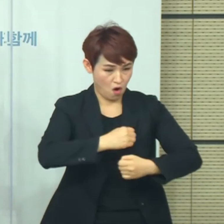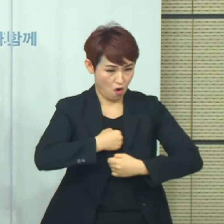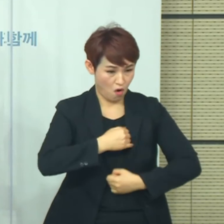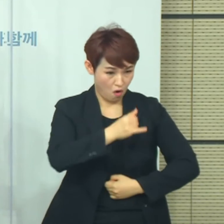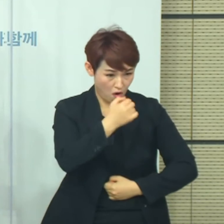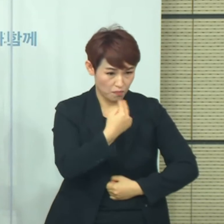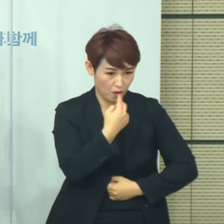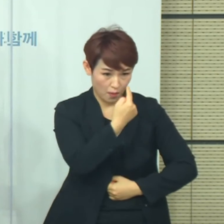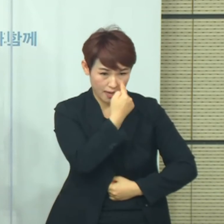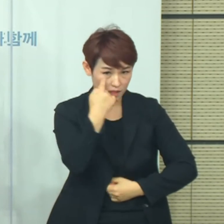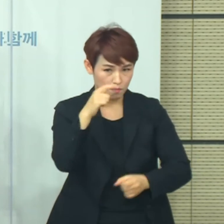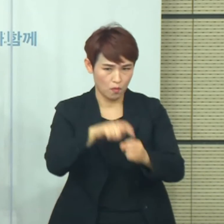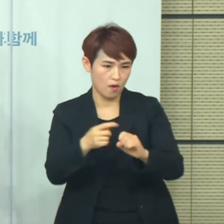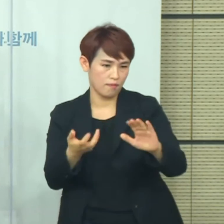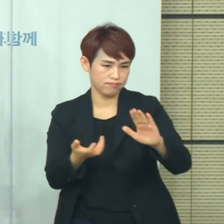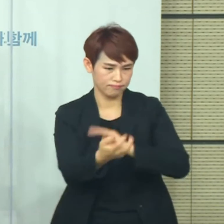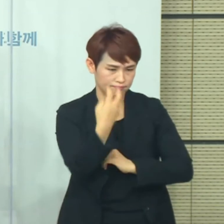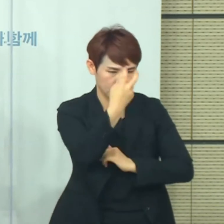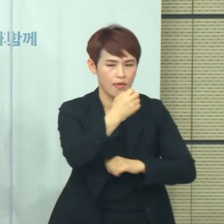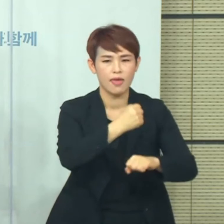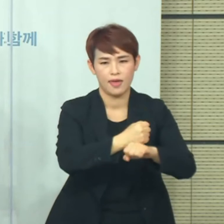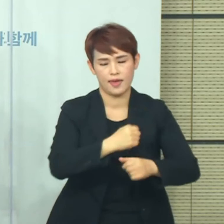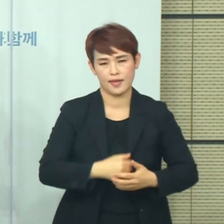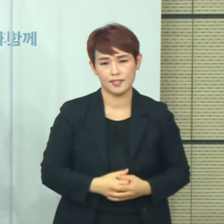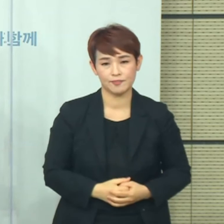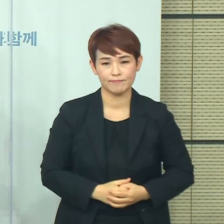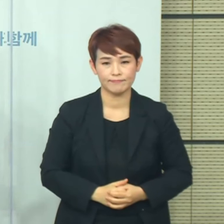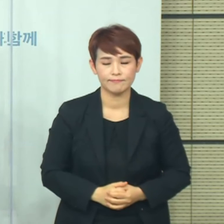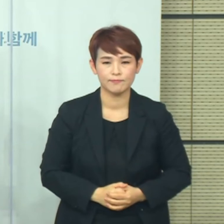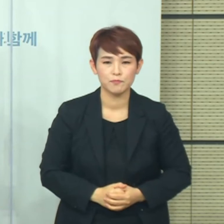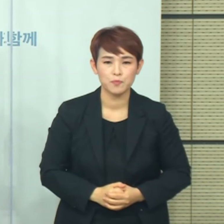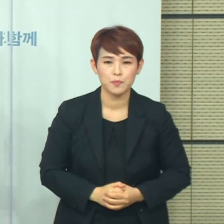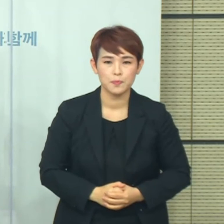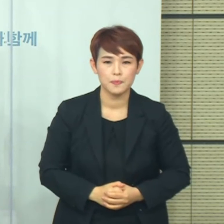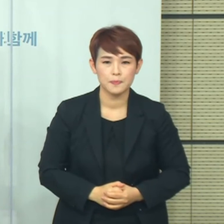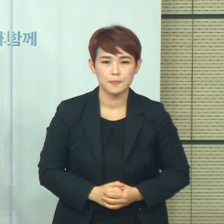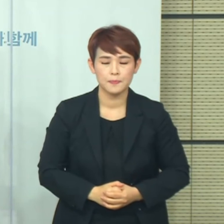준수가 현장에서 정착하도록 지속적으로 유도하겠습니다.